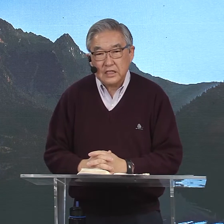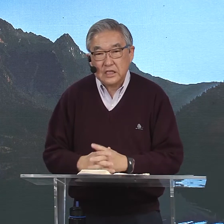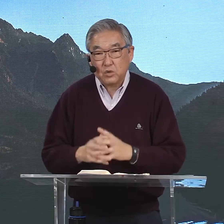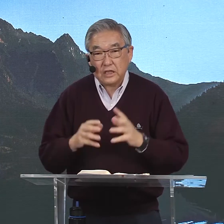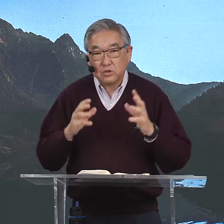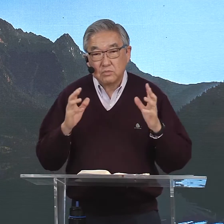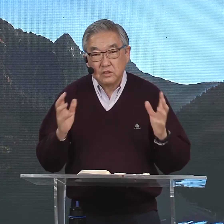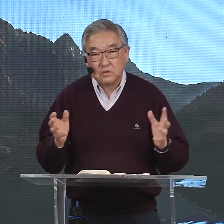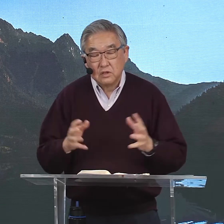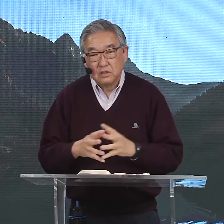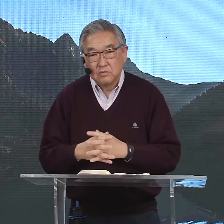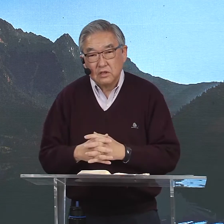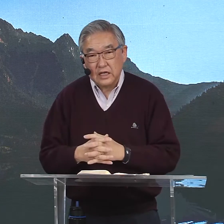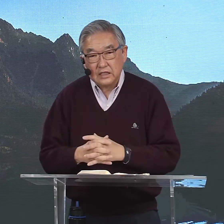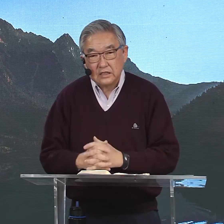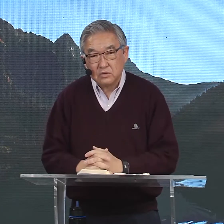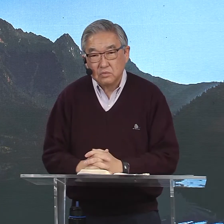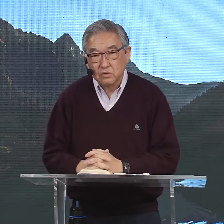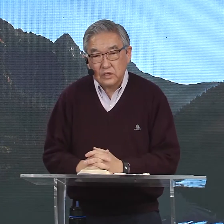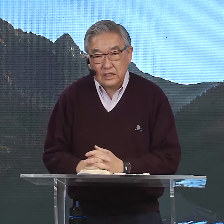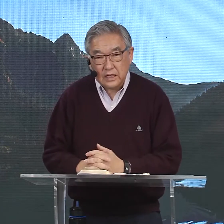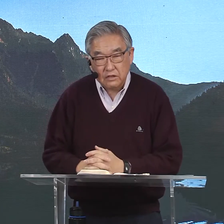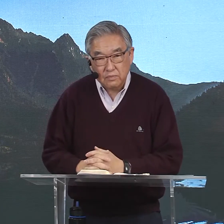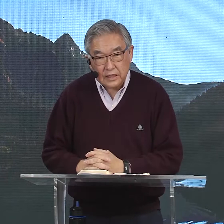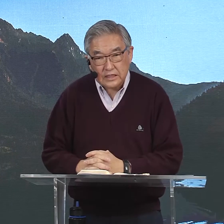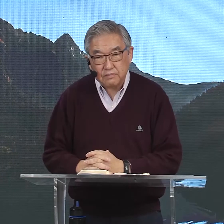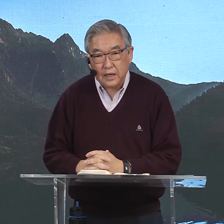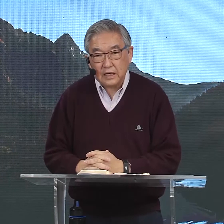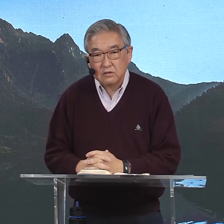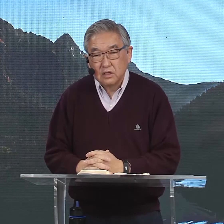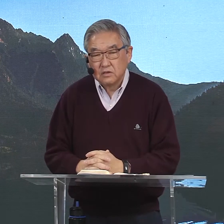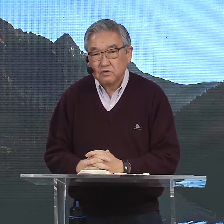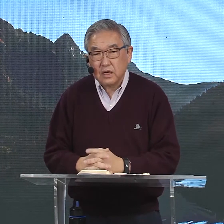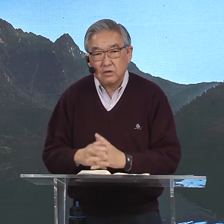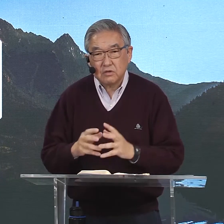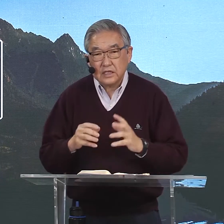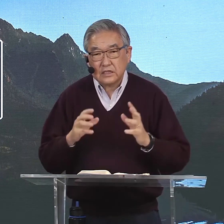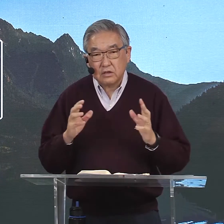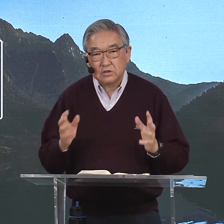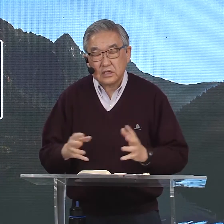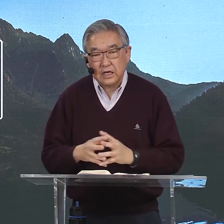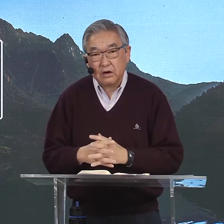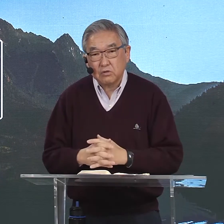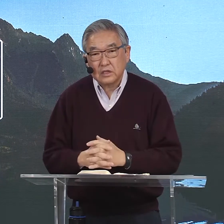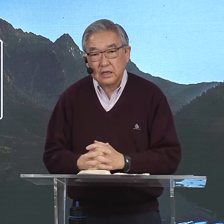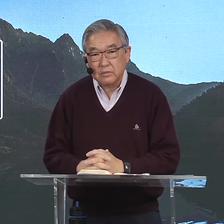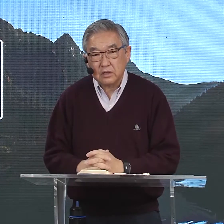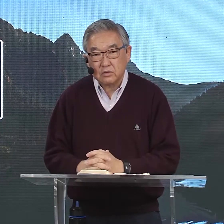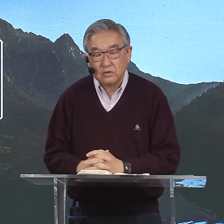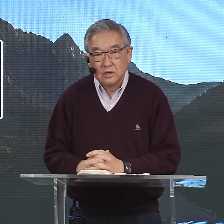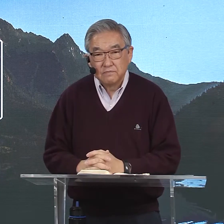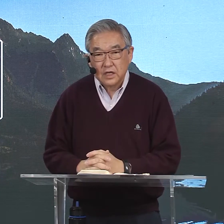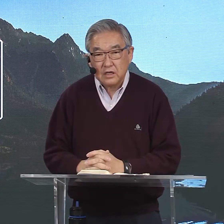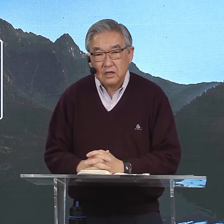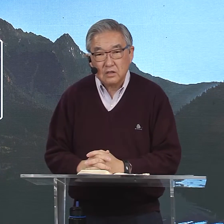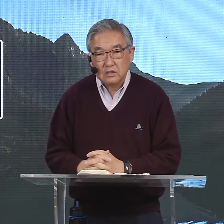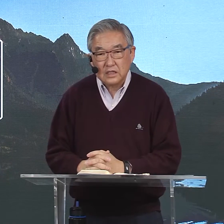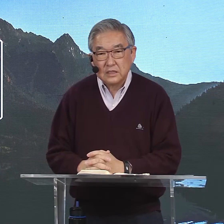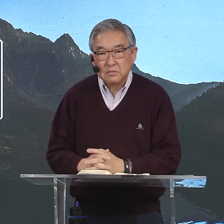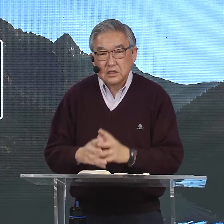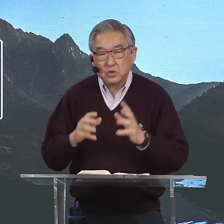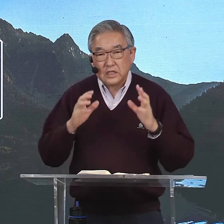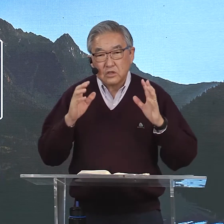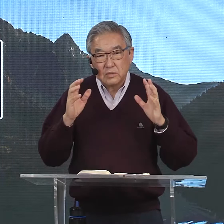aqui mais de 4.000 mulheres do mundo inteiro participaram foi algo extraordinário algo tremendo